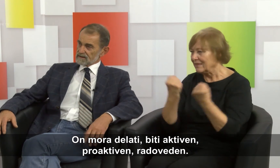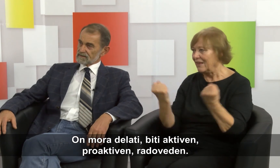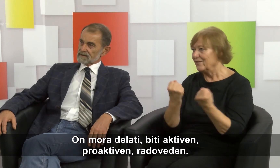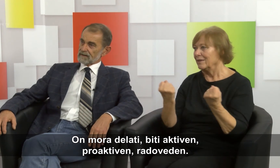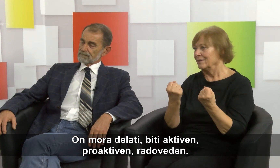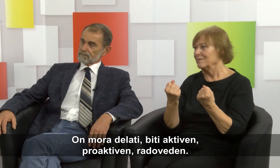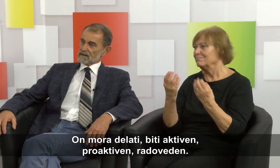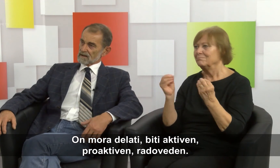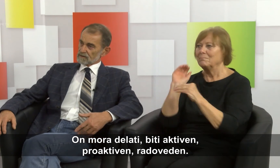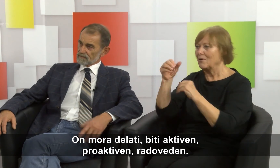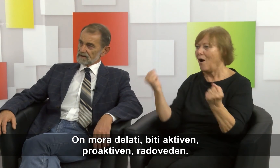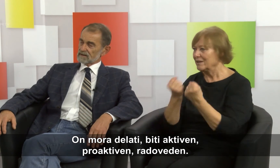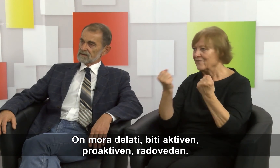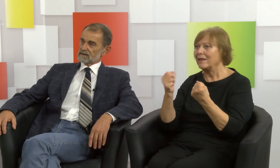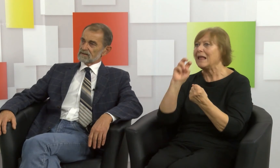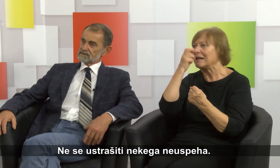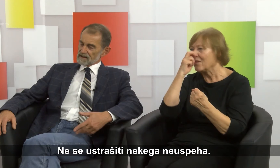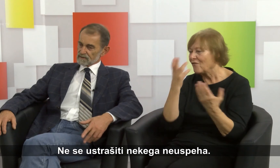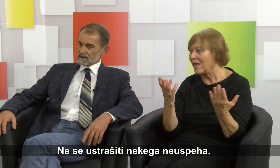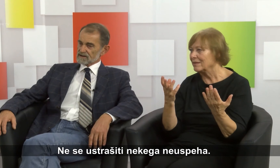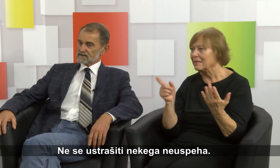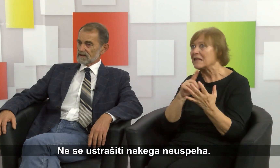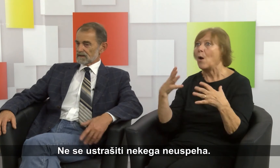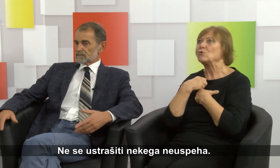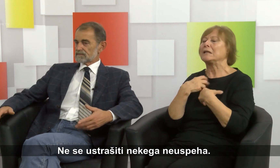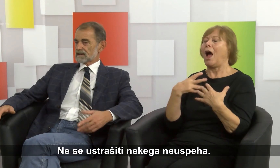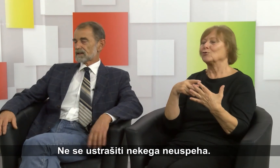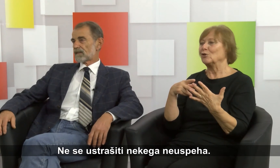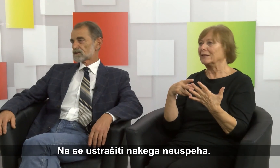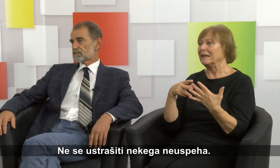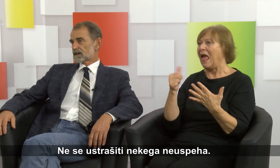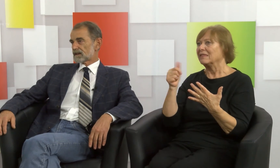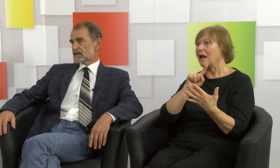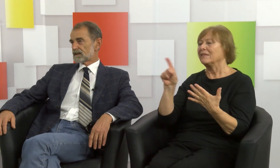proaktiven, ne? Radoveden, ne se ustrašiti nekega neuspeha, ne?